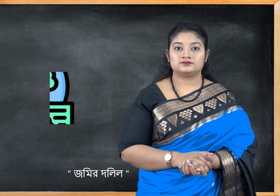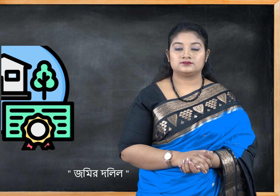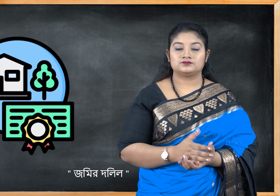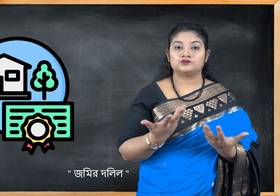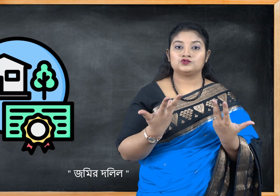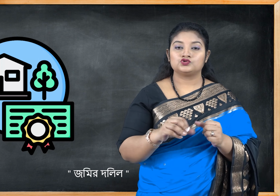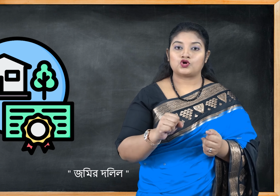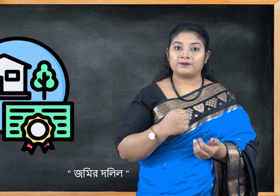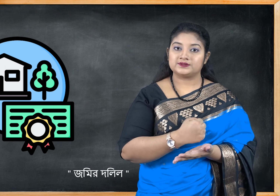জমির দলিল,